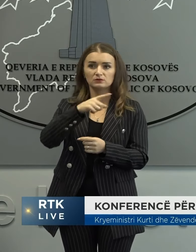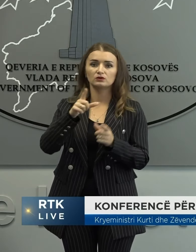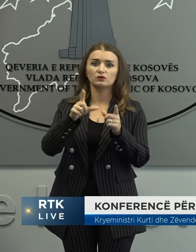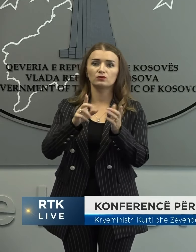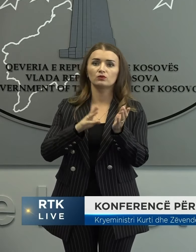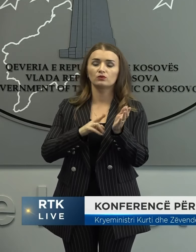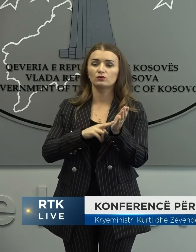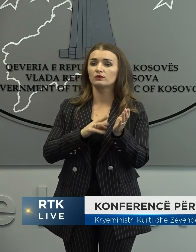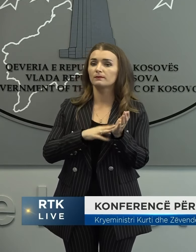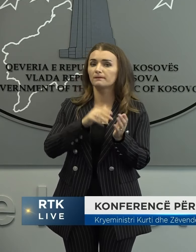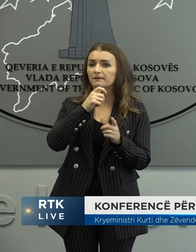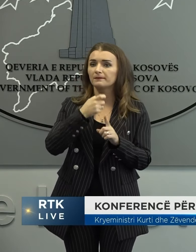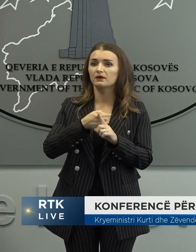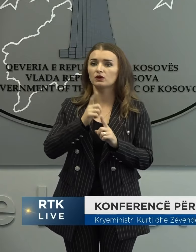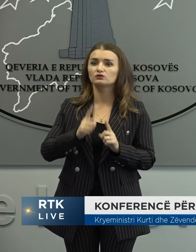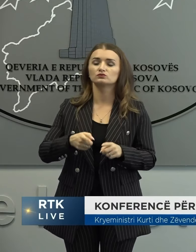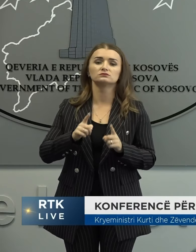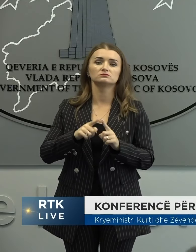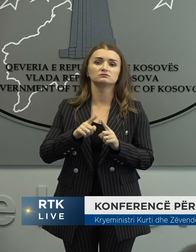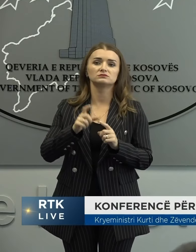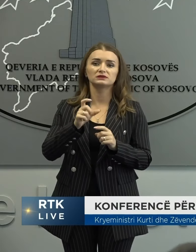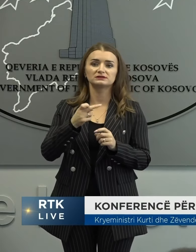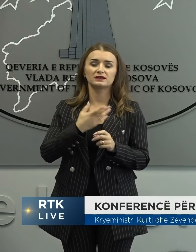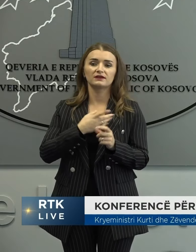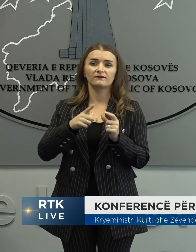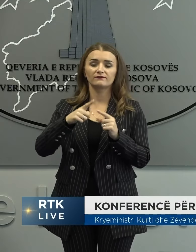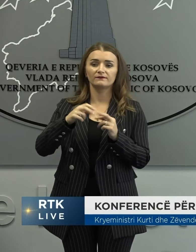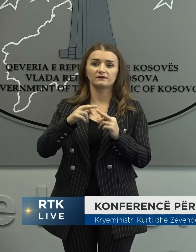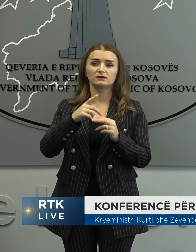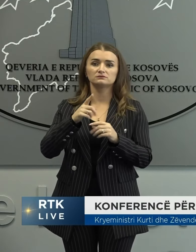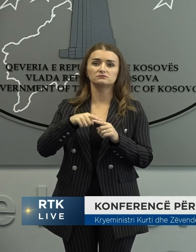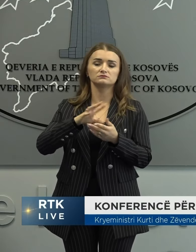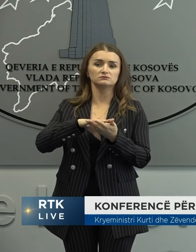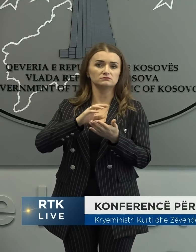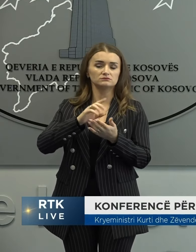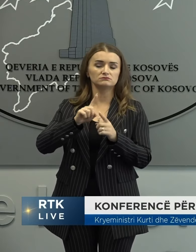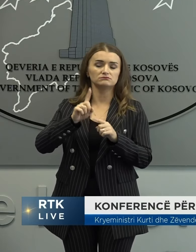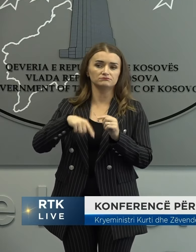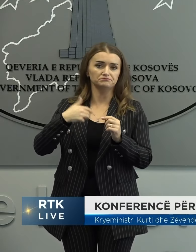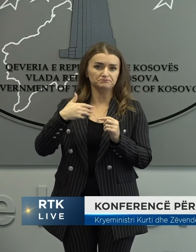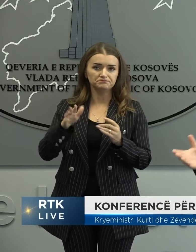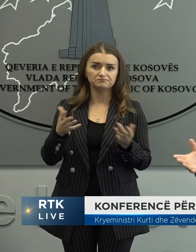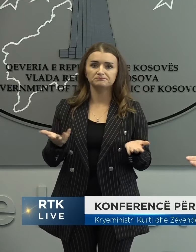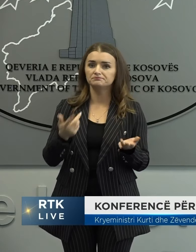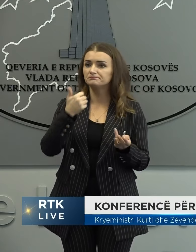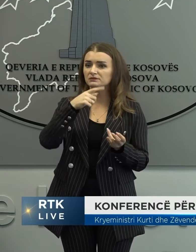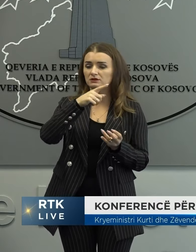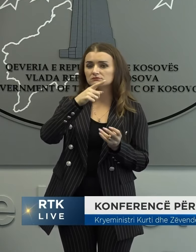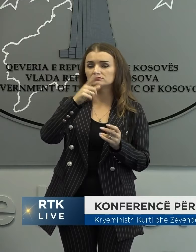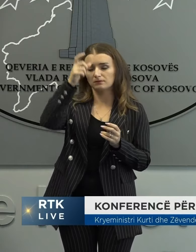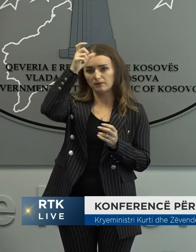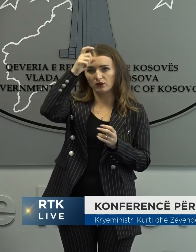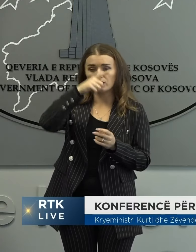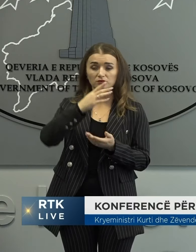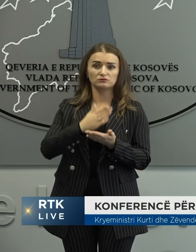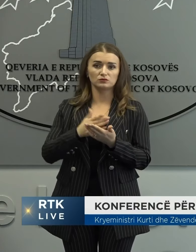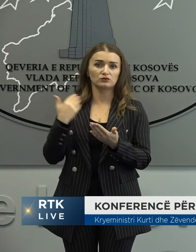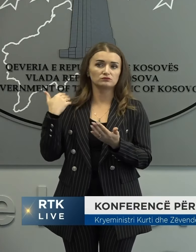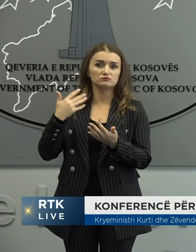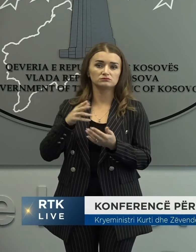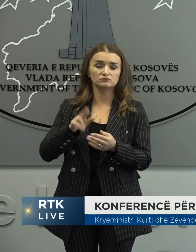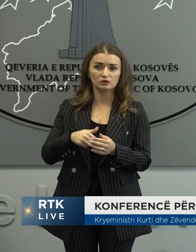nga përfasimin e CETA. Unë e shoh këtë si një zhvillim shumë pozitiv, sidomos me që bëhet në Beograd, diçka që nuk ka ndodhur për shumë vite, dhe